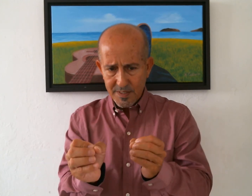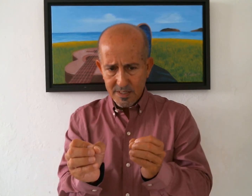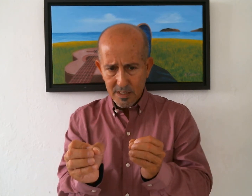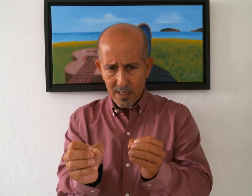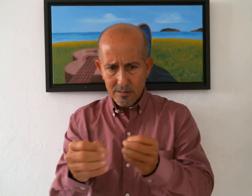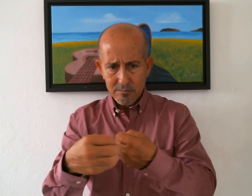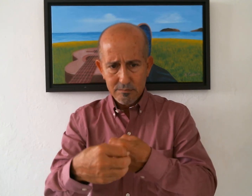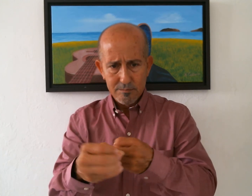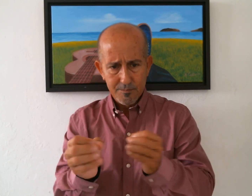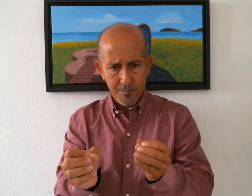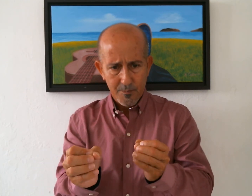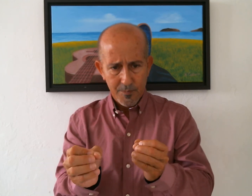oficina.